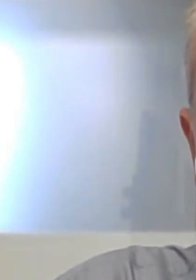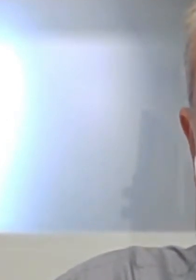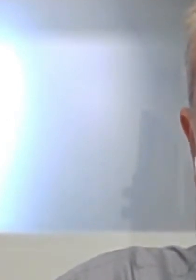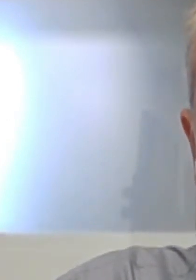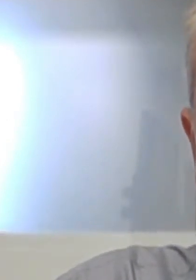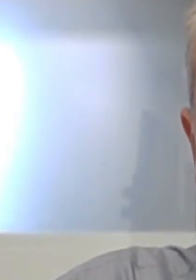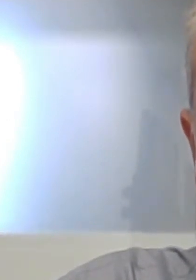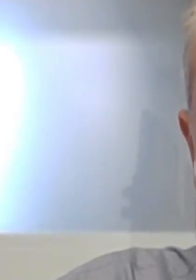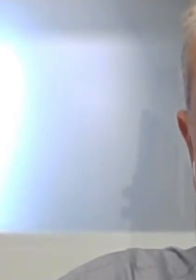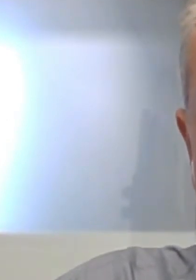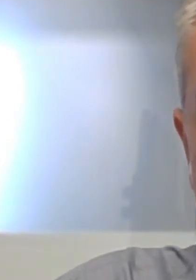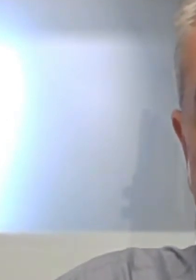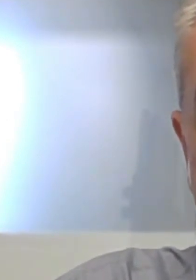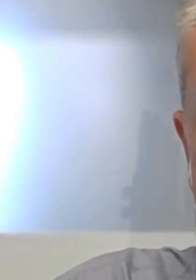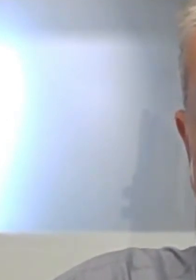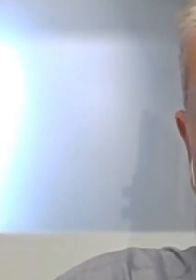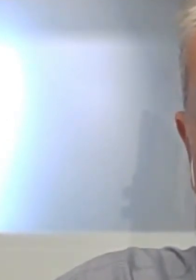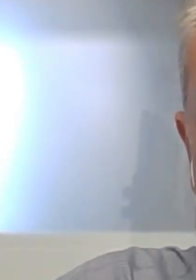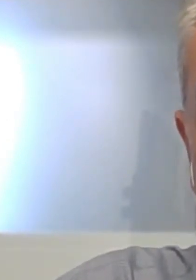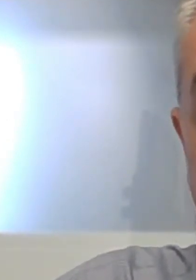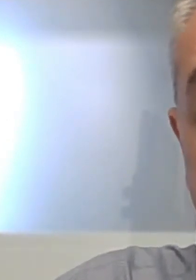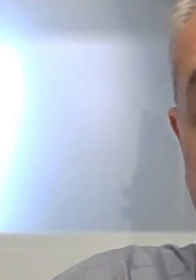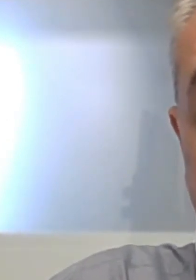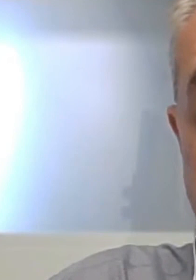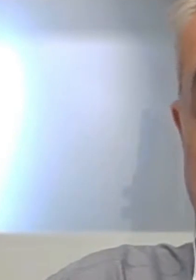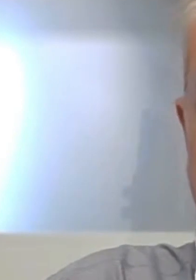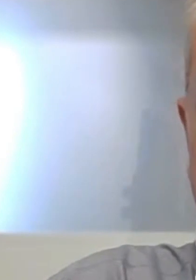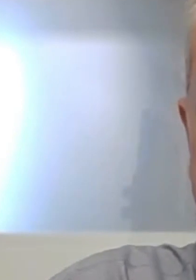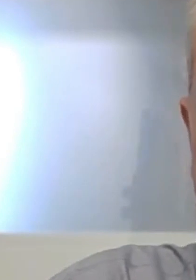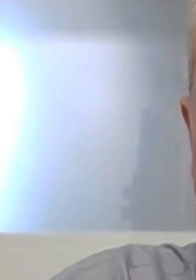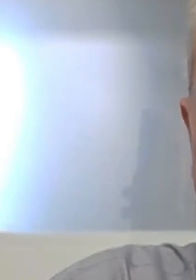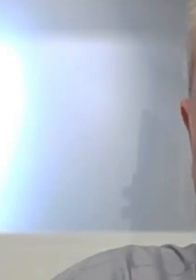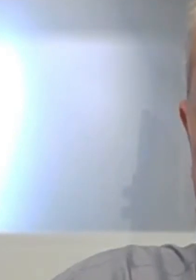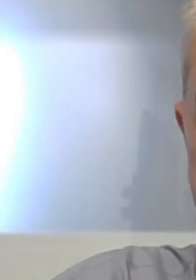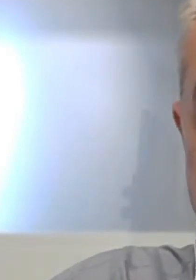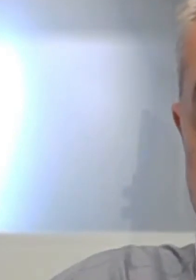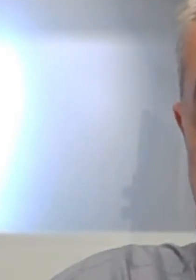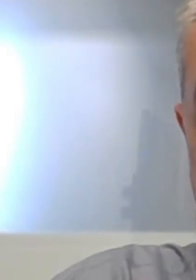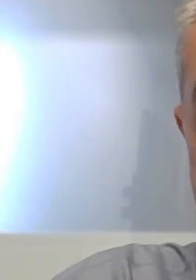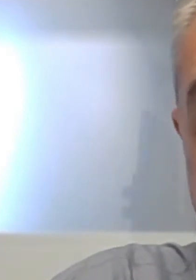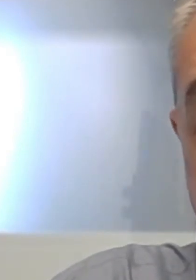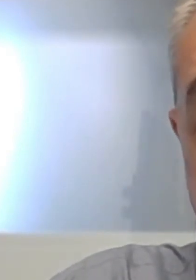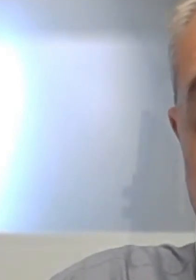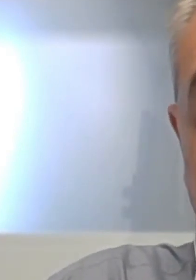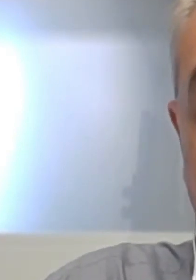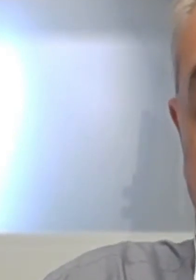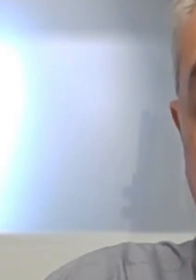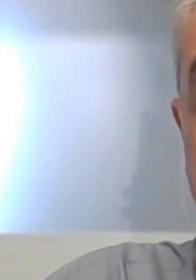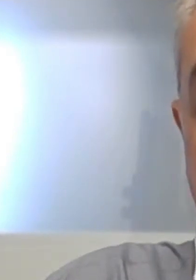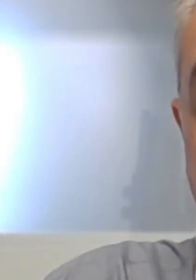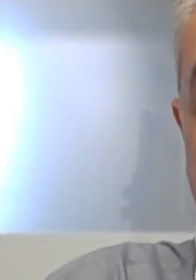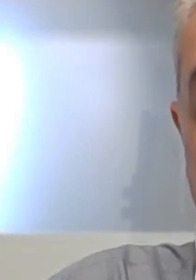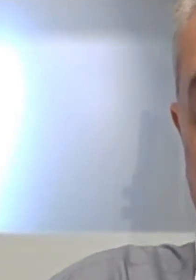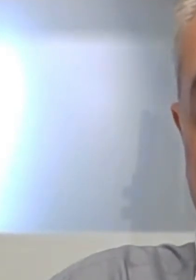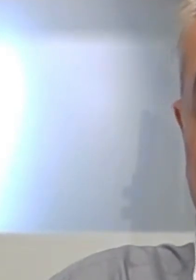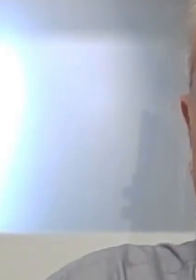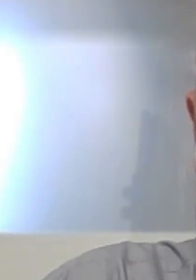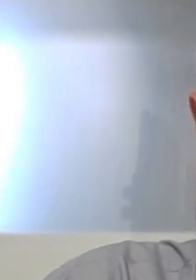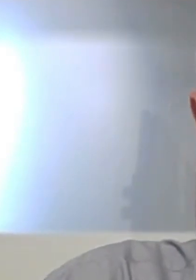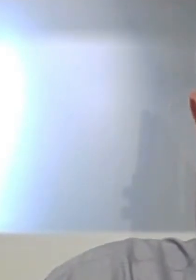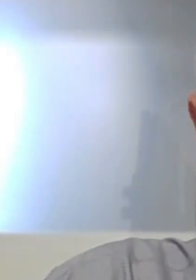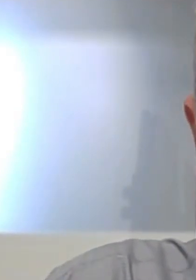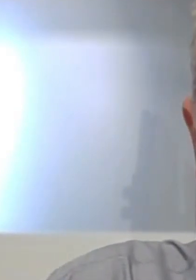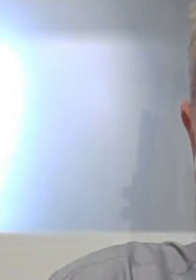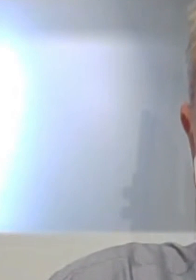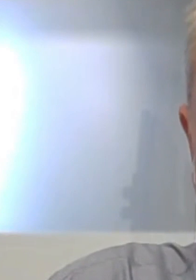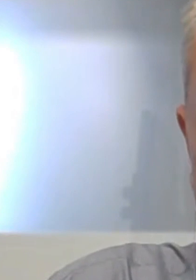você tem dos imóveis? Eles estão estáveis? Alguém que pode ajudar nessa inspeção física para garantir que não tem risco entrar no imóvel,